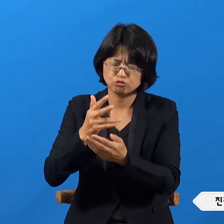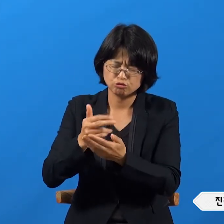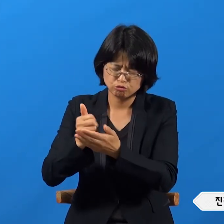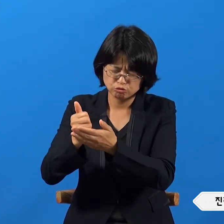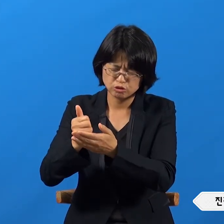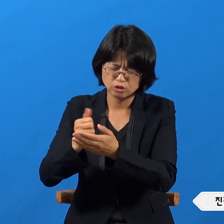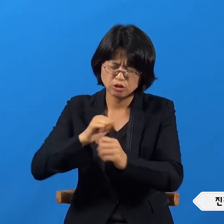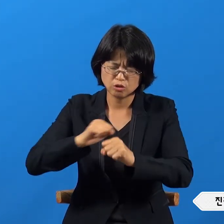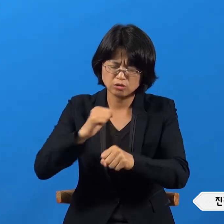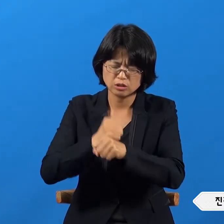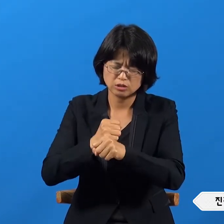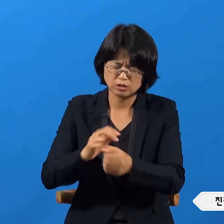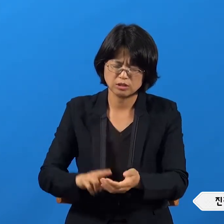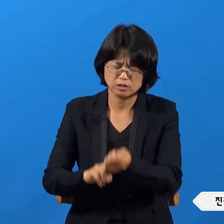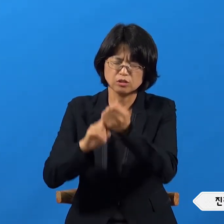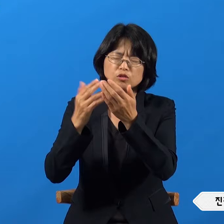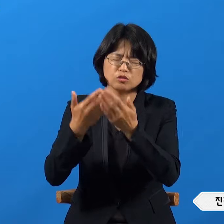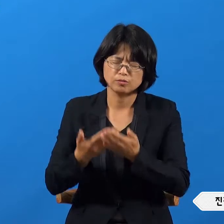하나님의 권능과